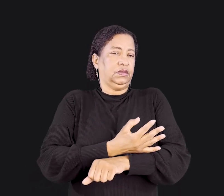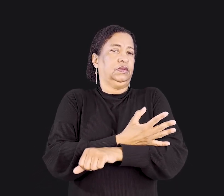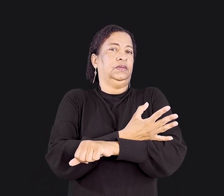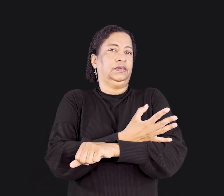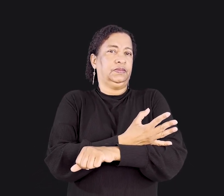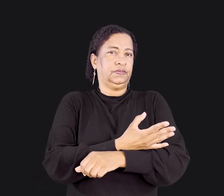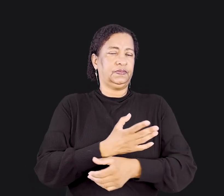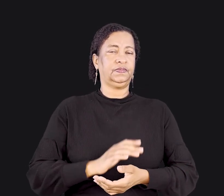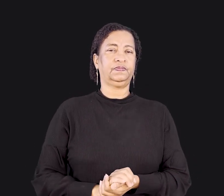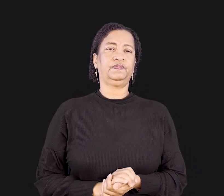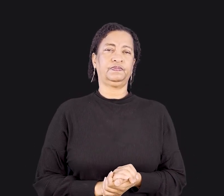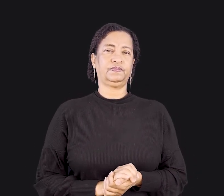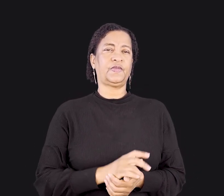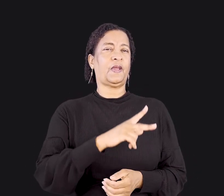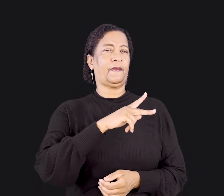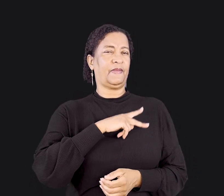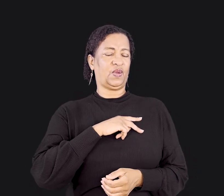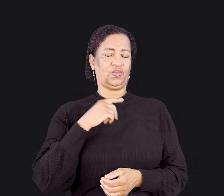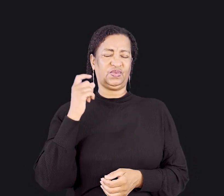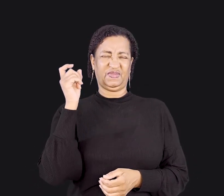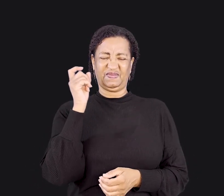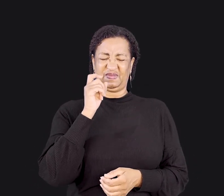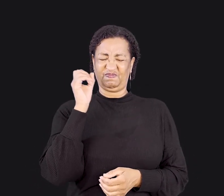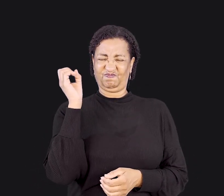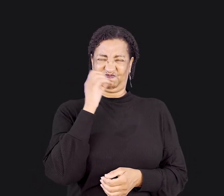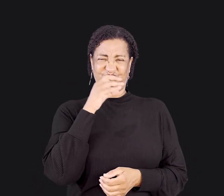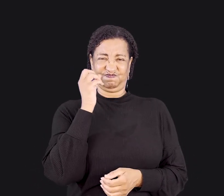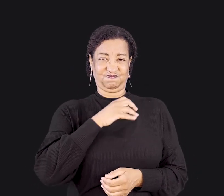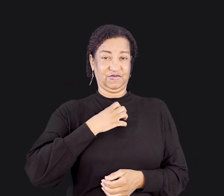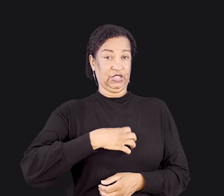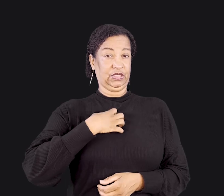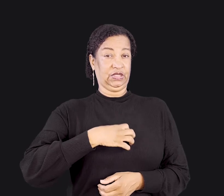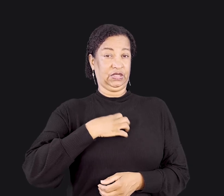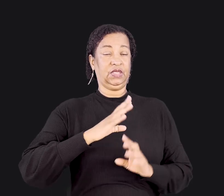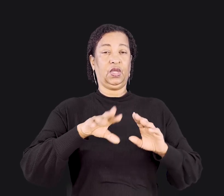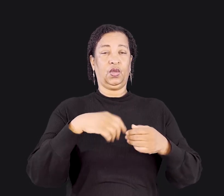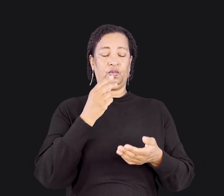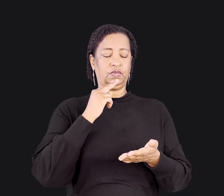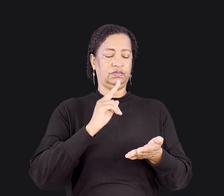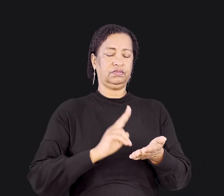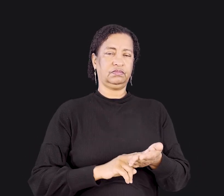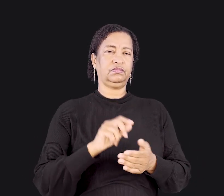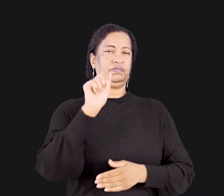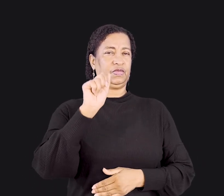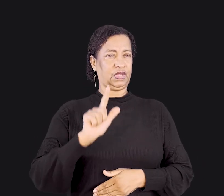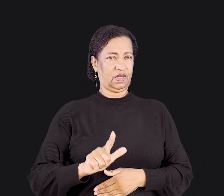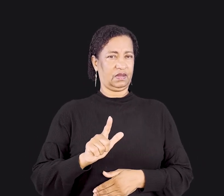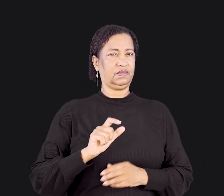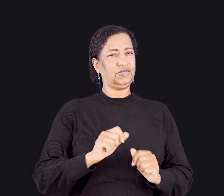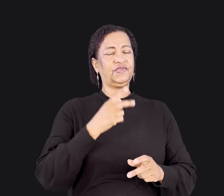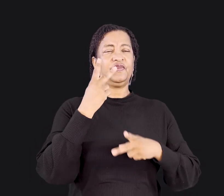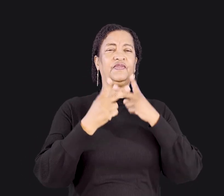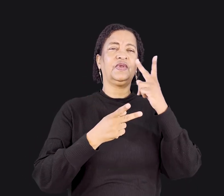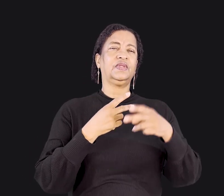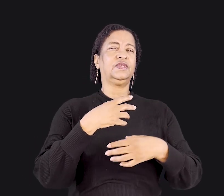emocional. Paulo estava bravo quando escreveu para os Gálatas. Poderíamos dizer que ele estava com